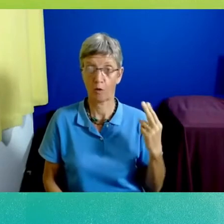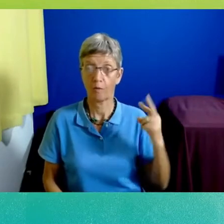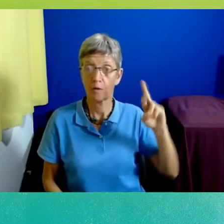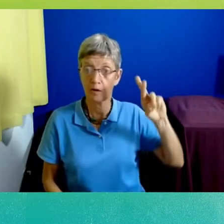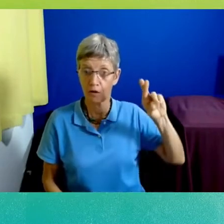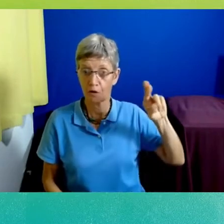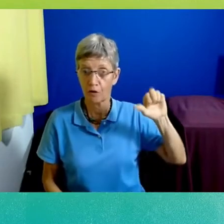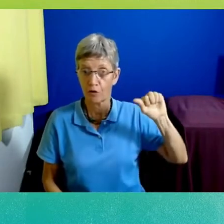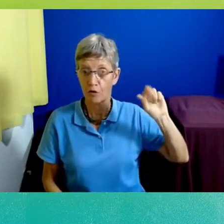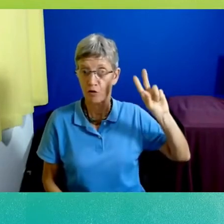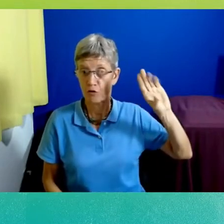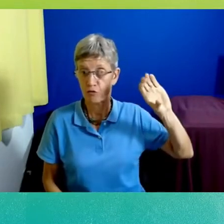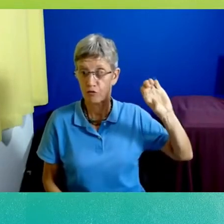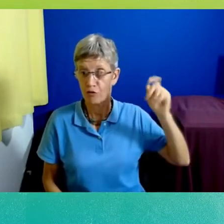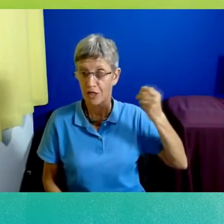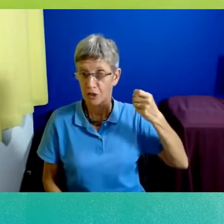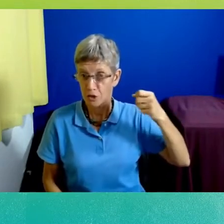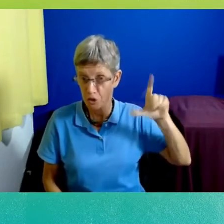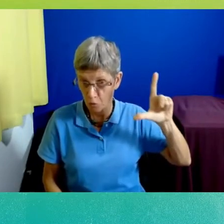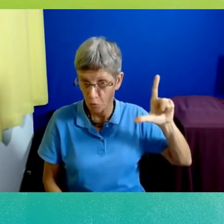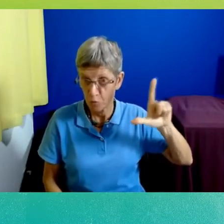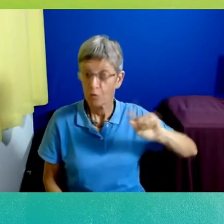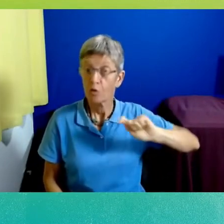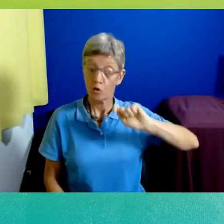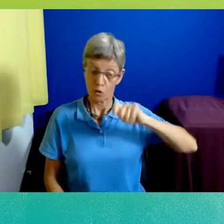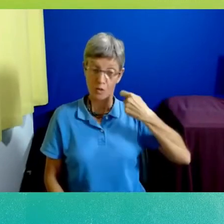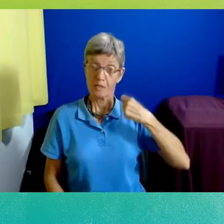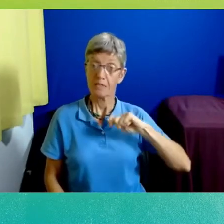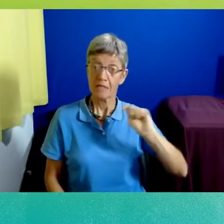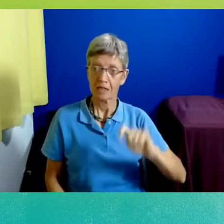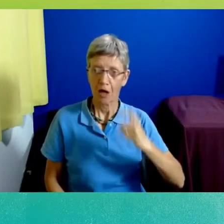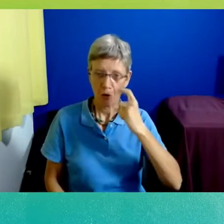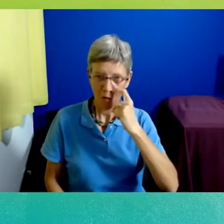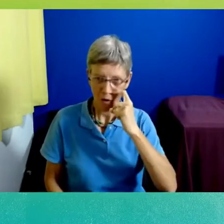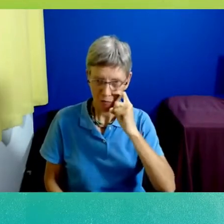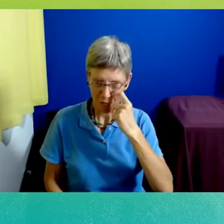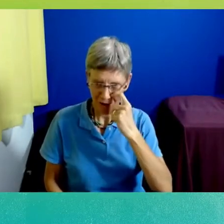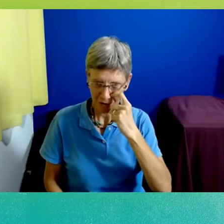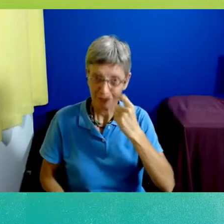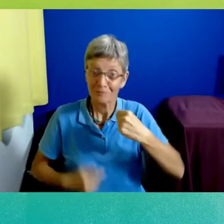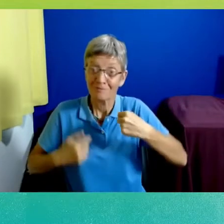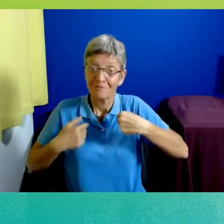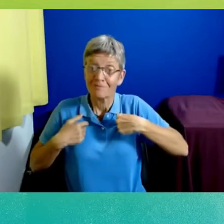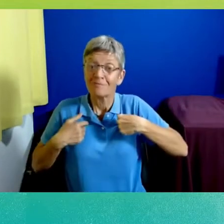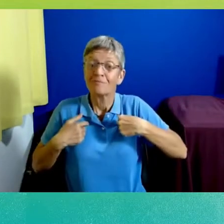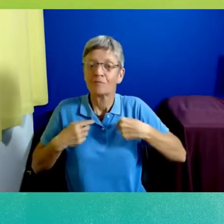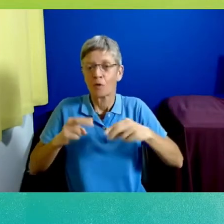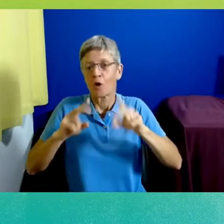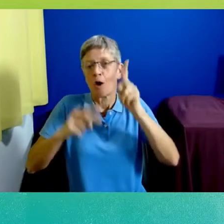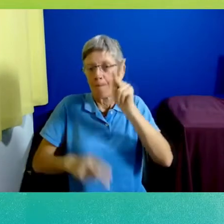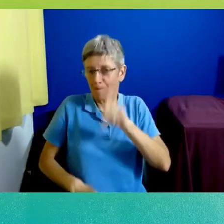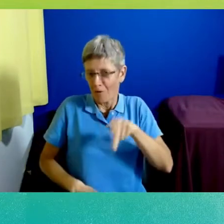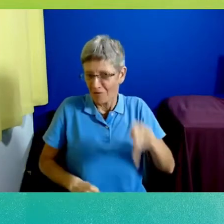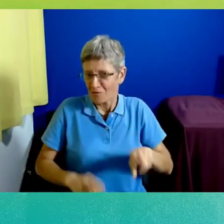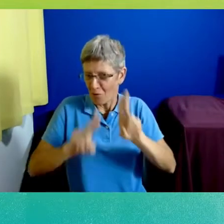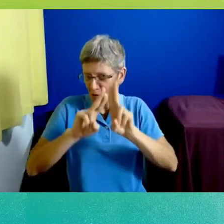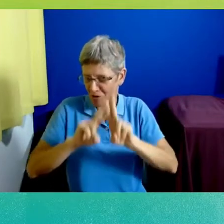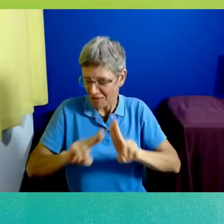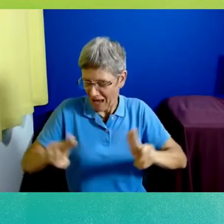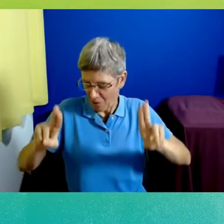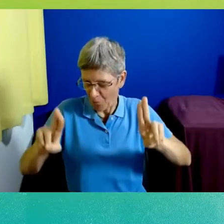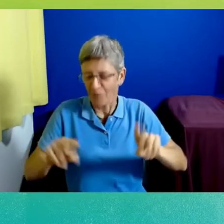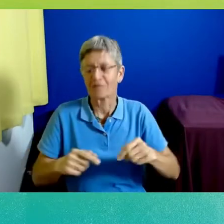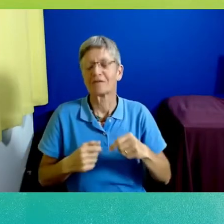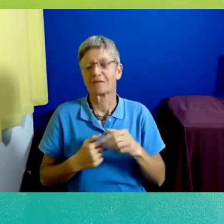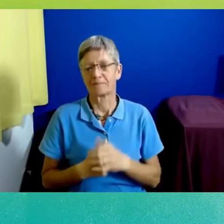Eu vou agora falar meu nome. Meu nome é Eitio. Esse é o meu sinal.